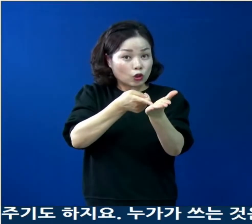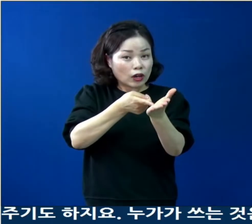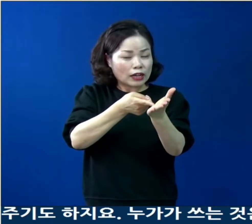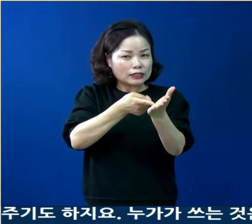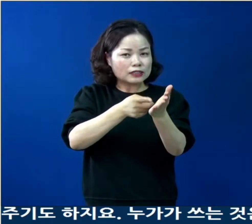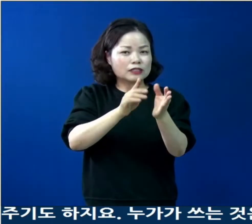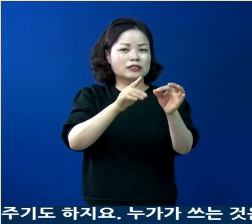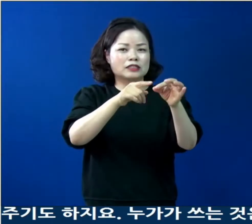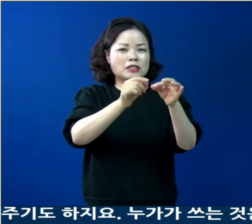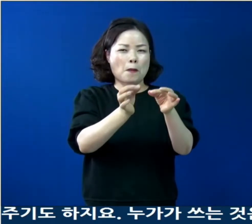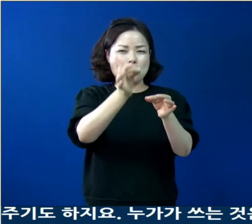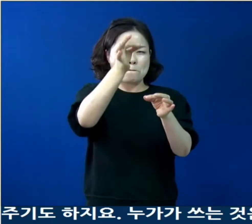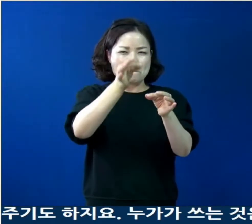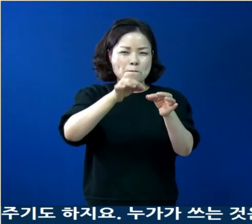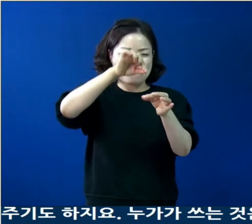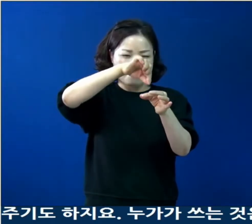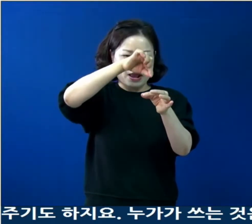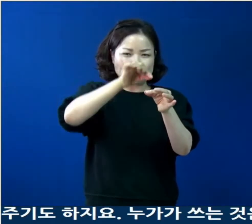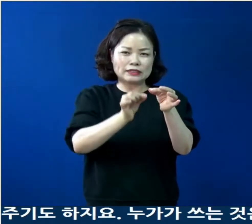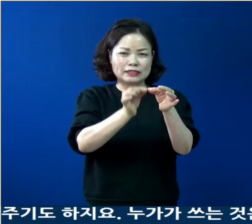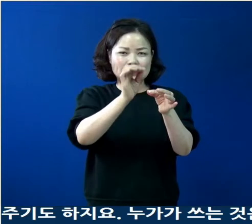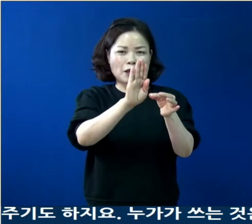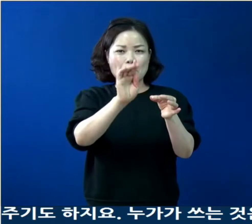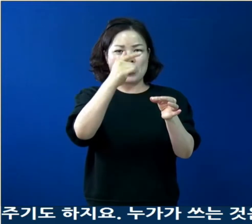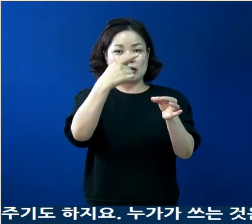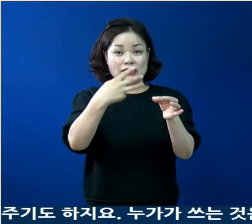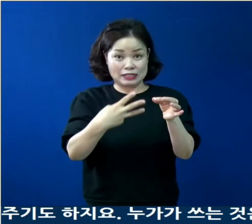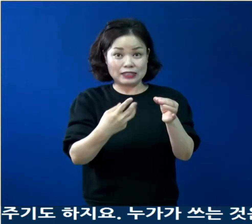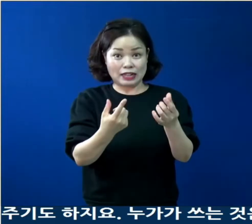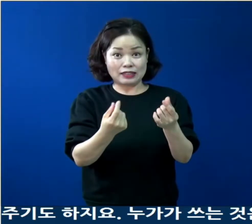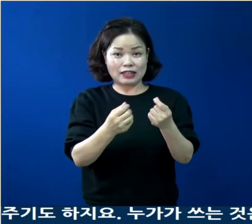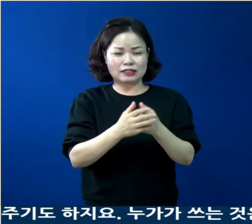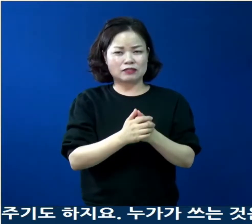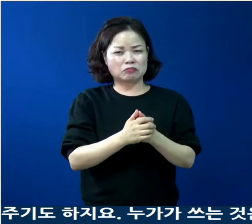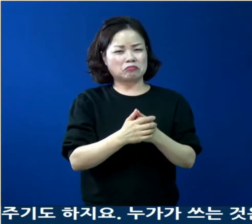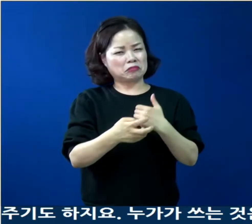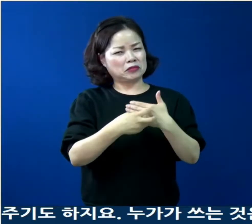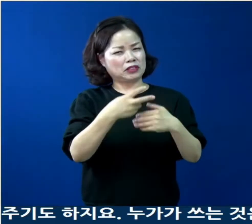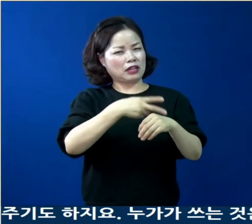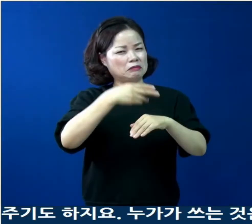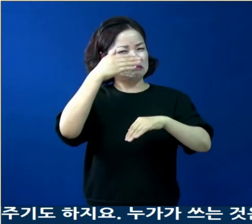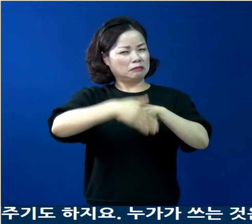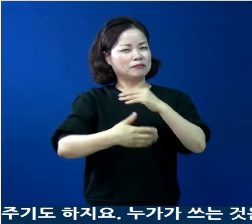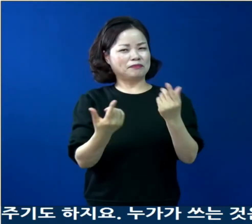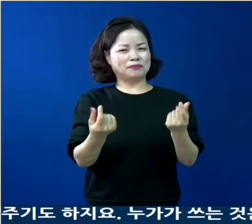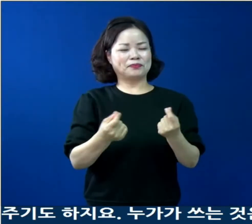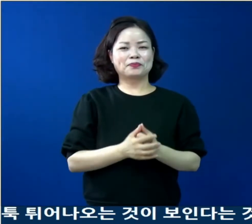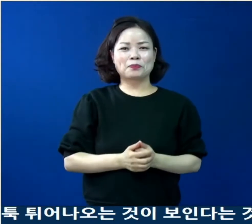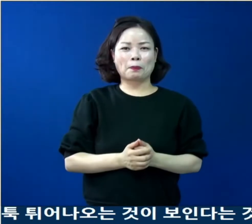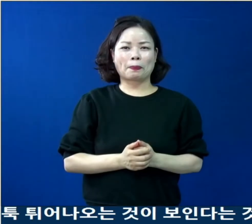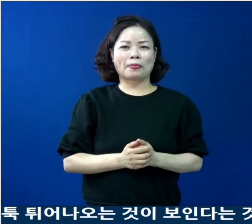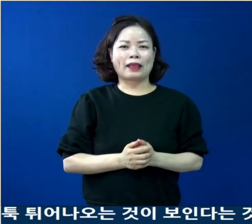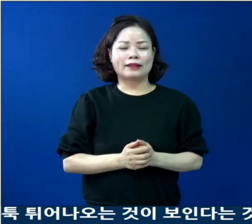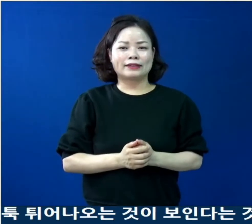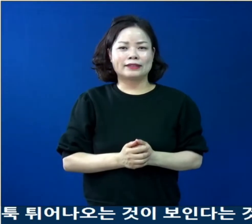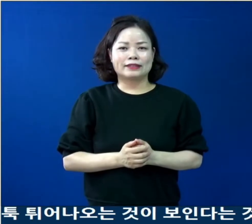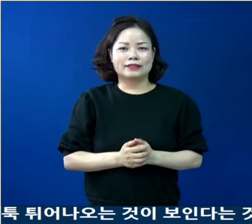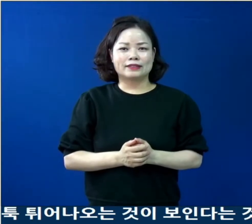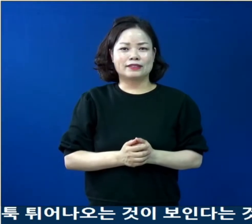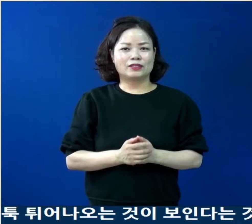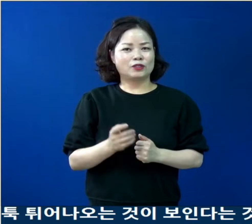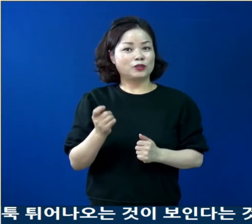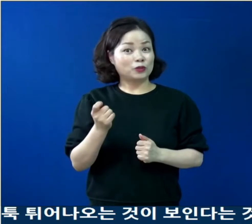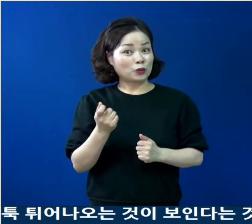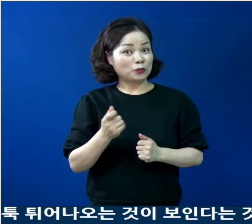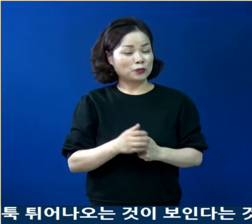직업이 의사였다라는 것하고 이렇게 맞아 떨어지는 모습이 있는 겁니다. 자, 조금 더 고급